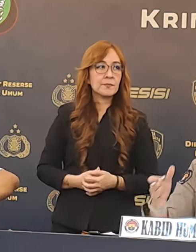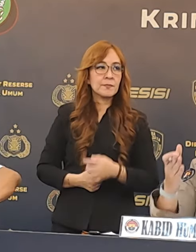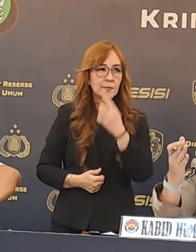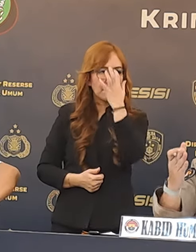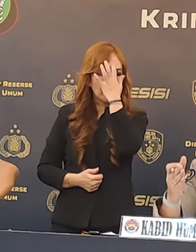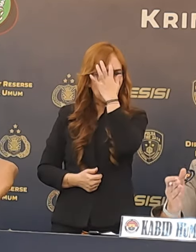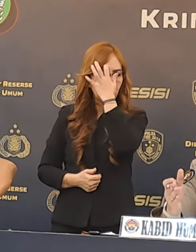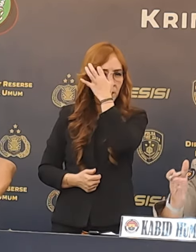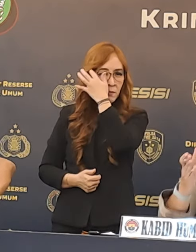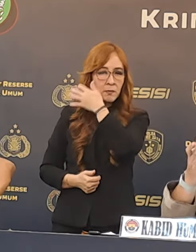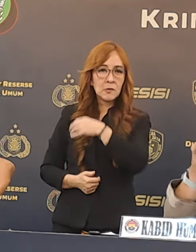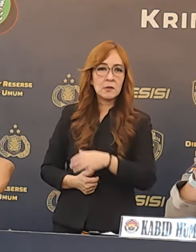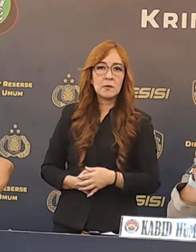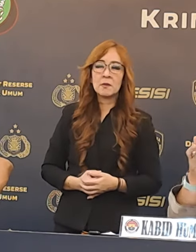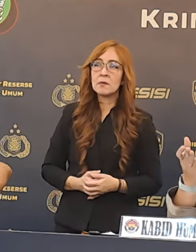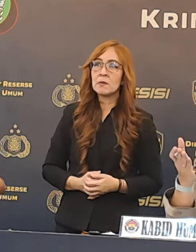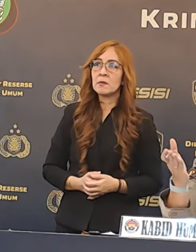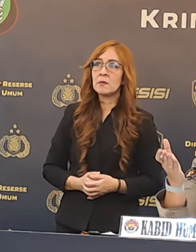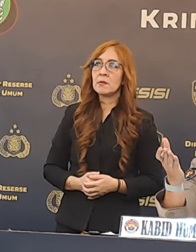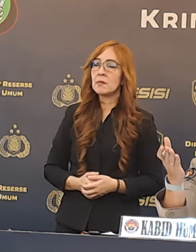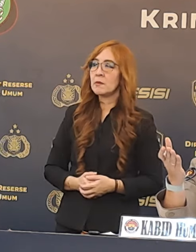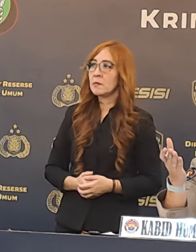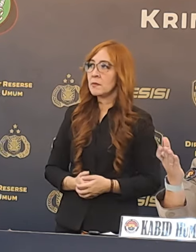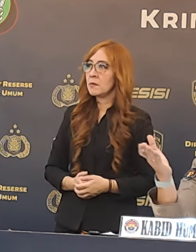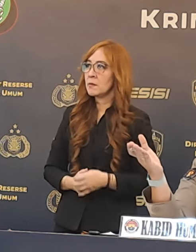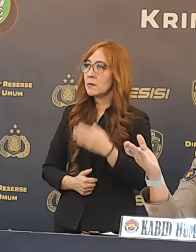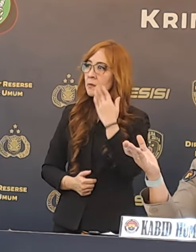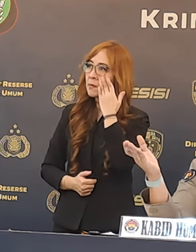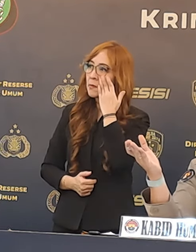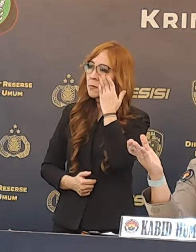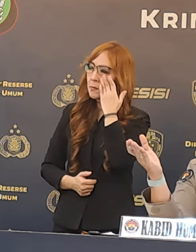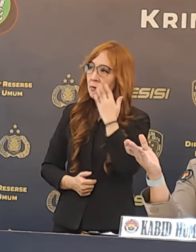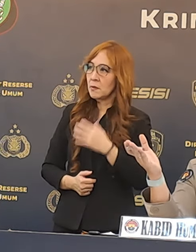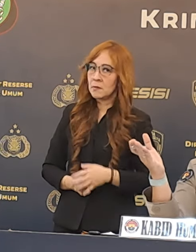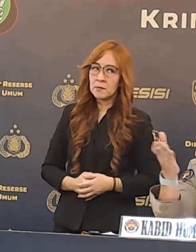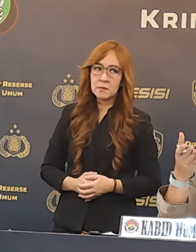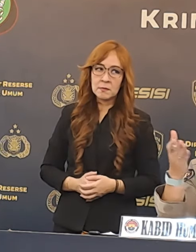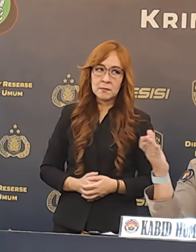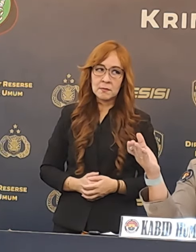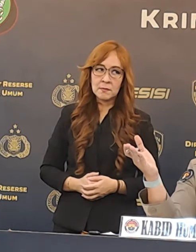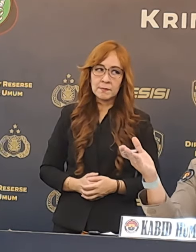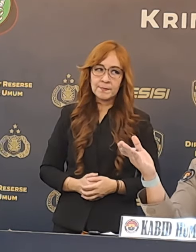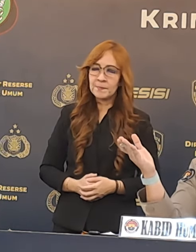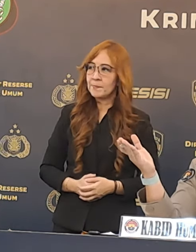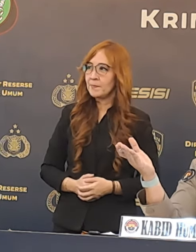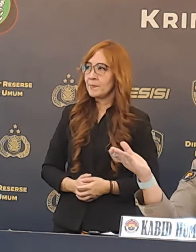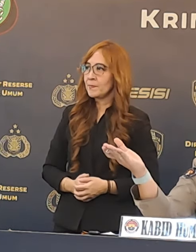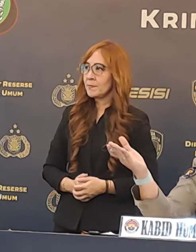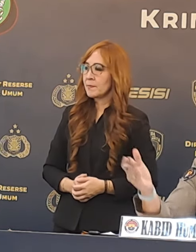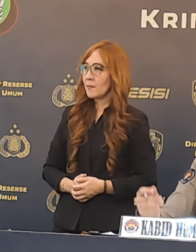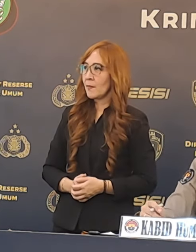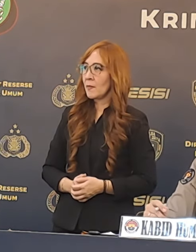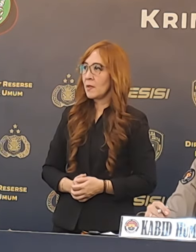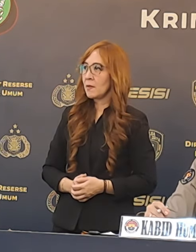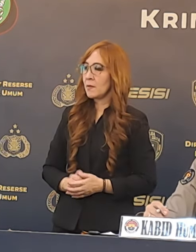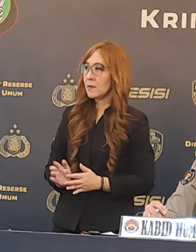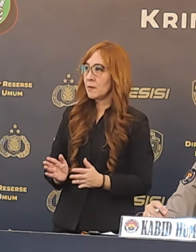Oke, jelas Mas ya? Bentar ya Mbak. Tengah sudah, di kanan dulu ya, nanti balik lagi baru.